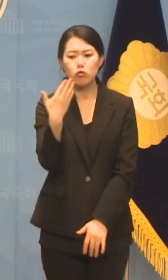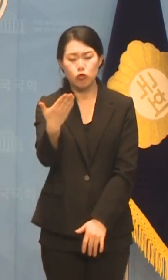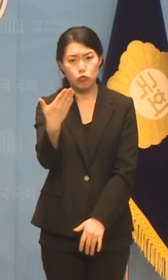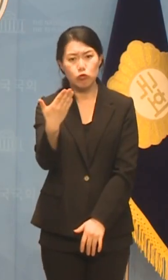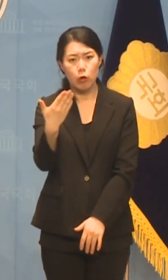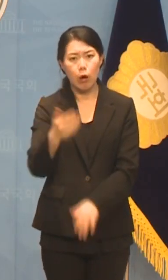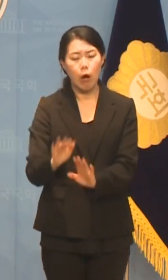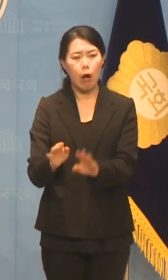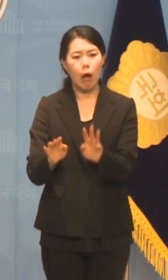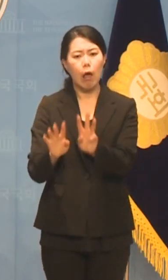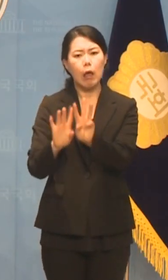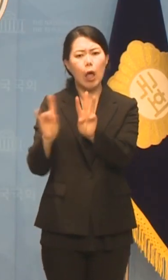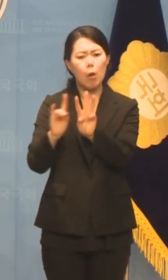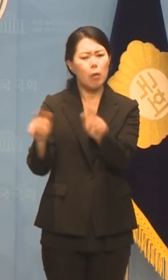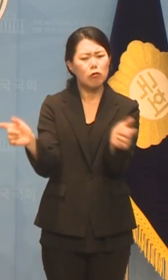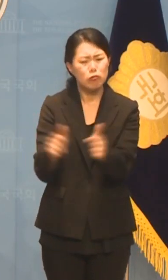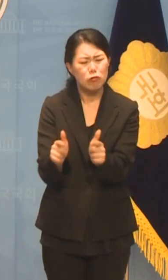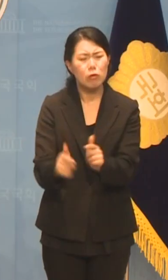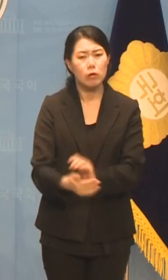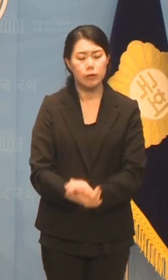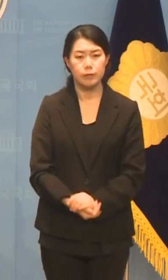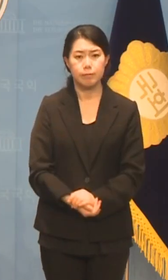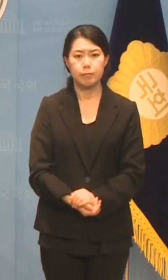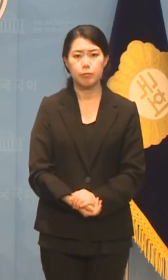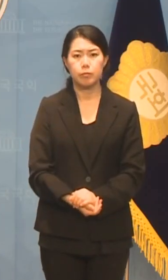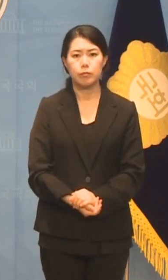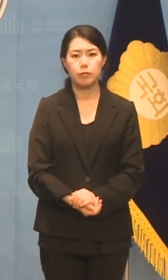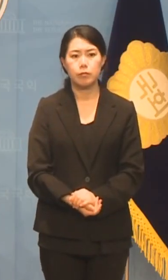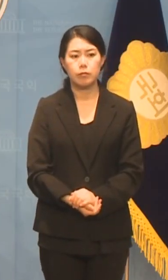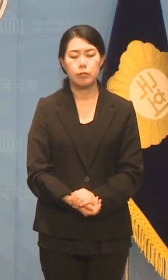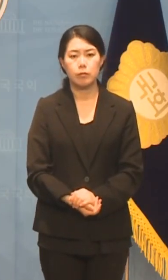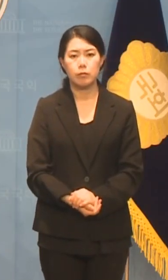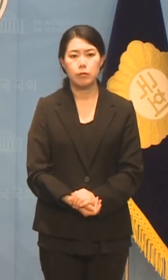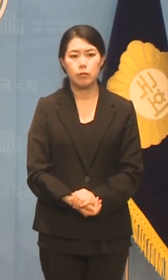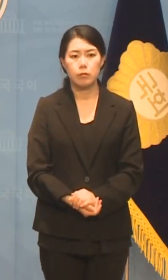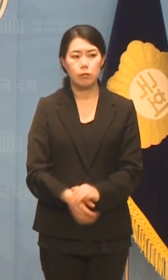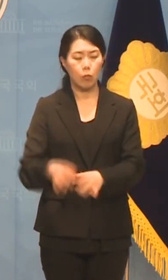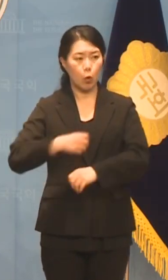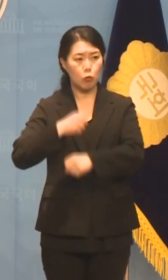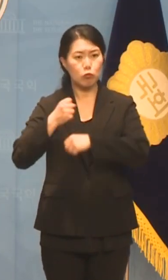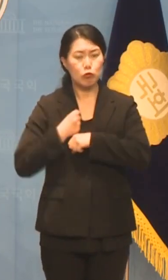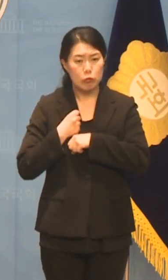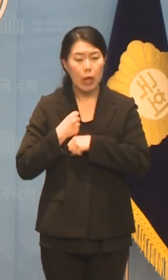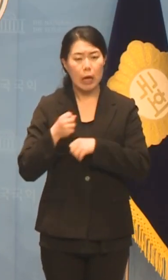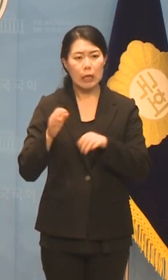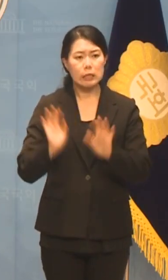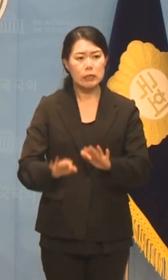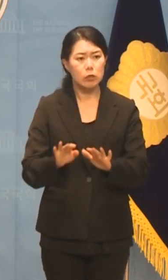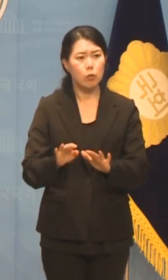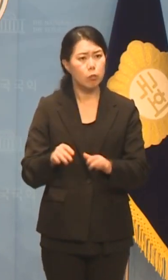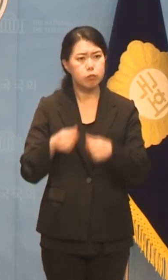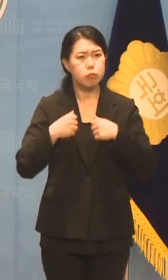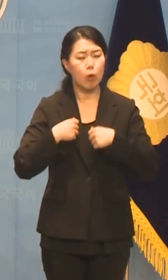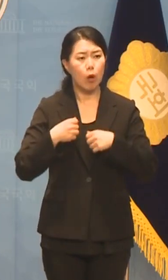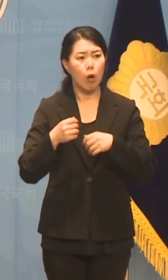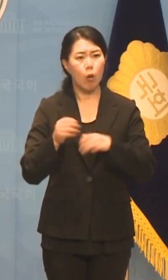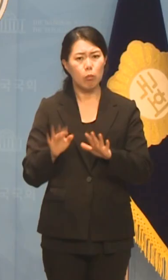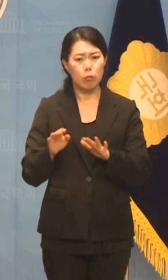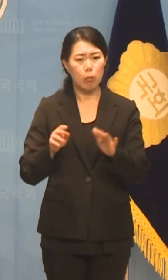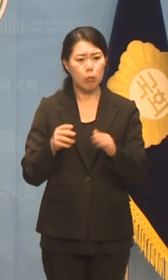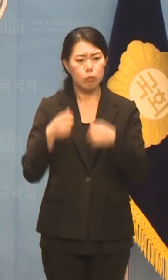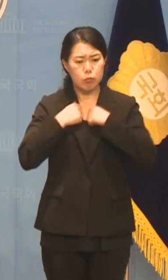거의 3배 가까이 줄었습니다. 한마디로 군을 이탈하고 있는 간부는 쏟아지고